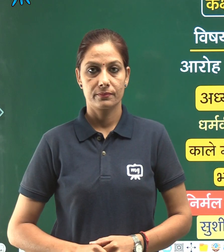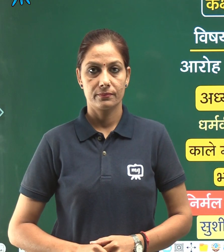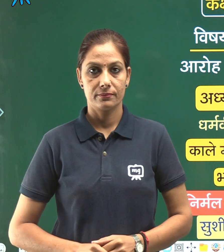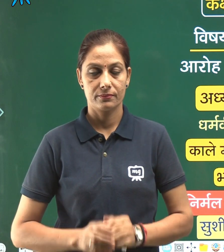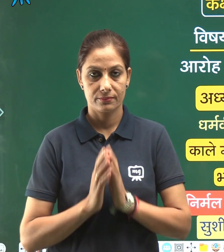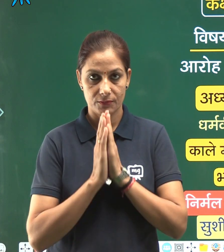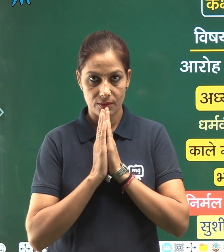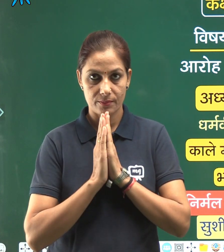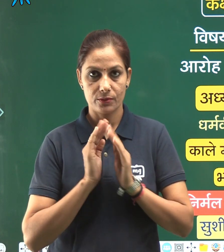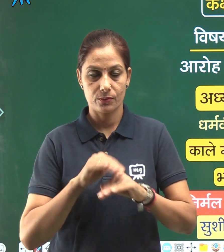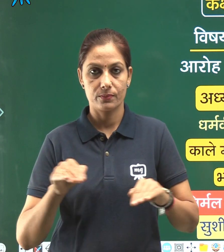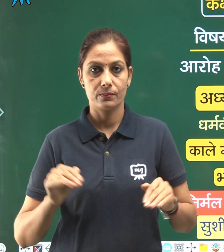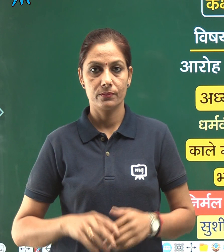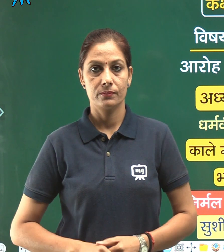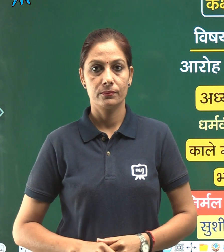नमस्कार